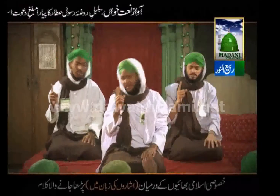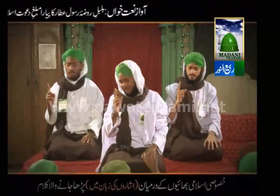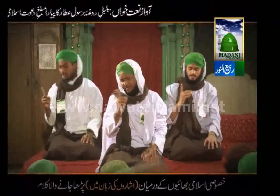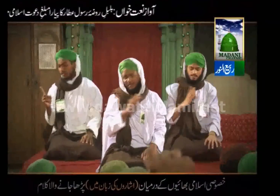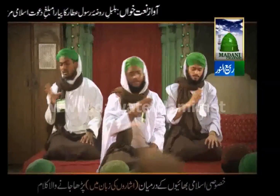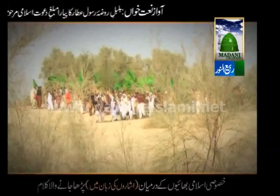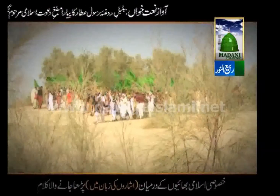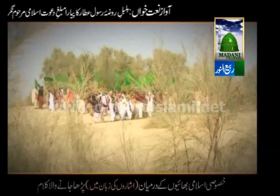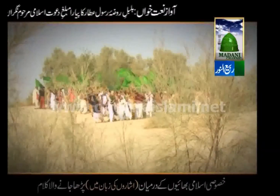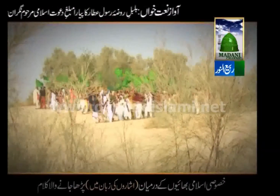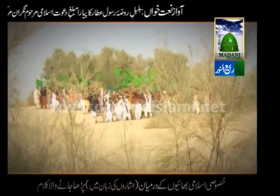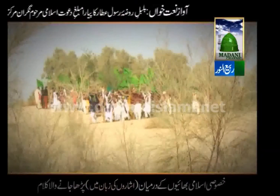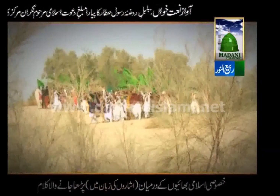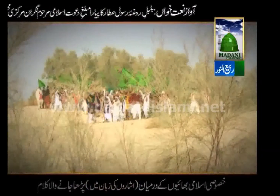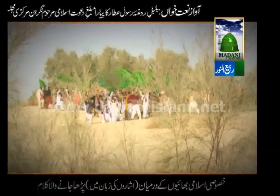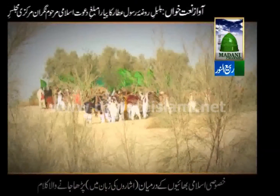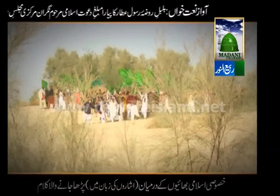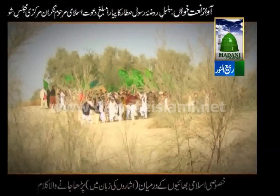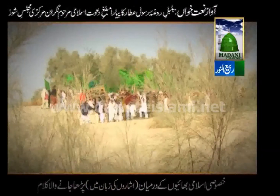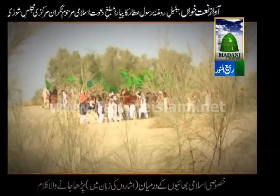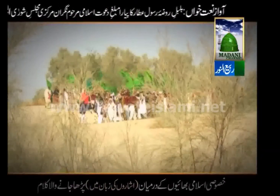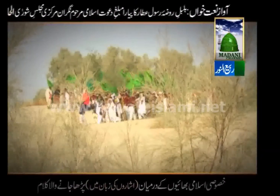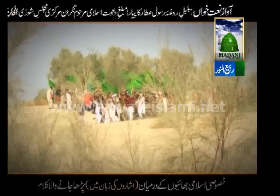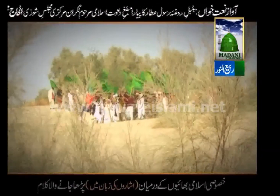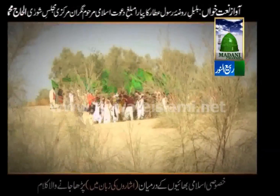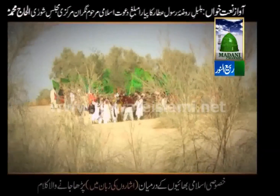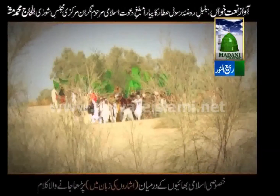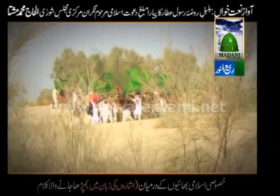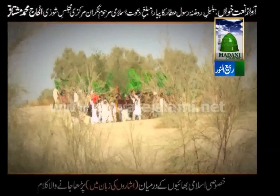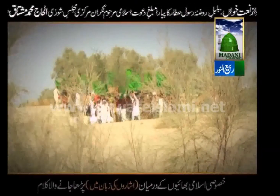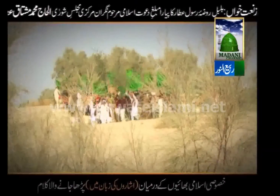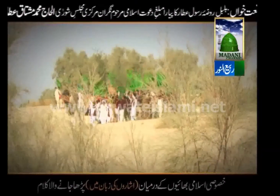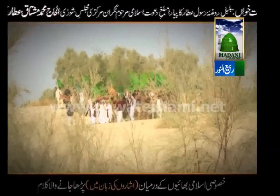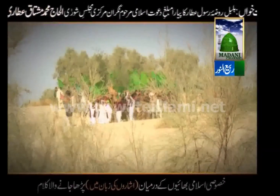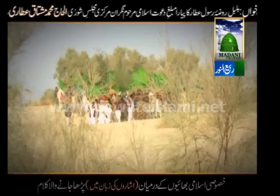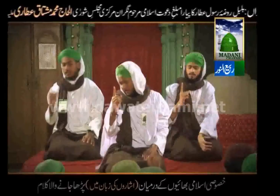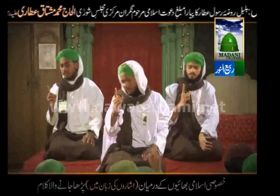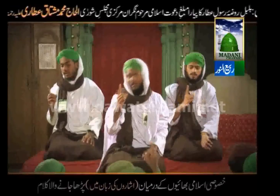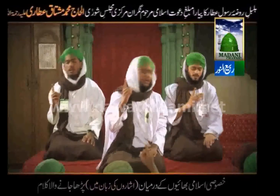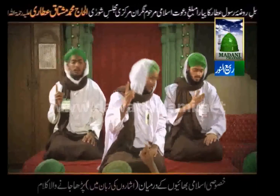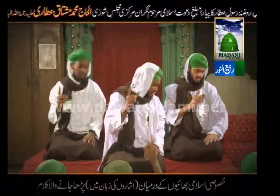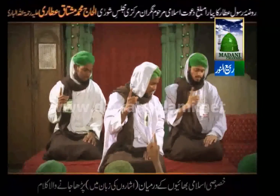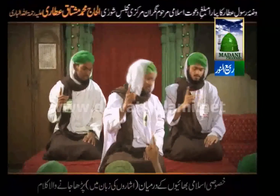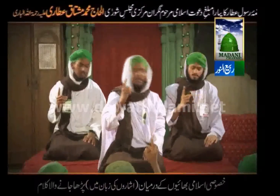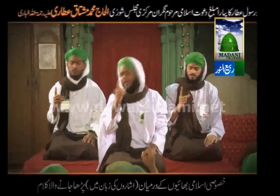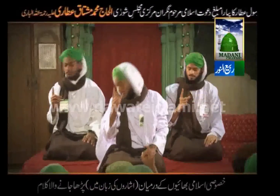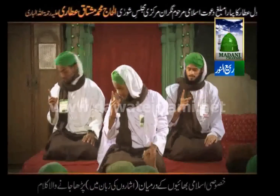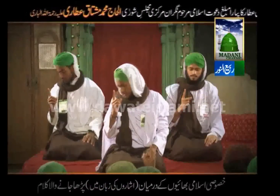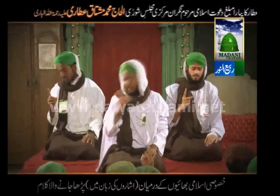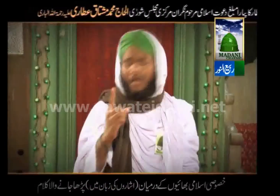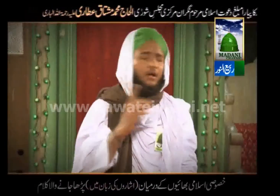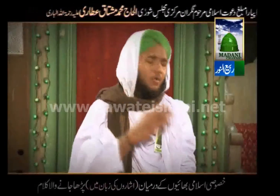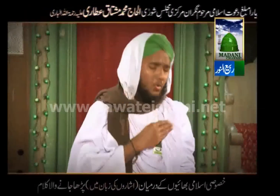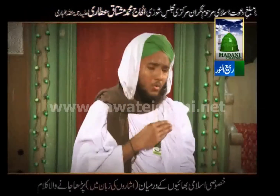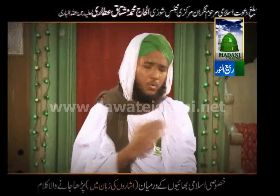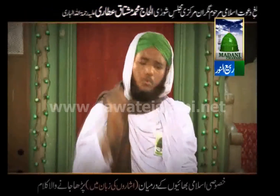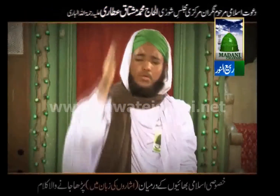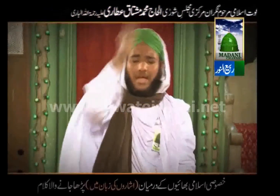اللہ اللہ لا الہ الا اللہ اللہ